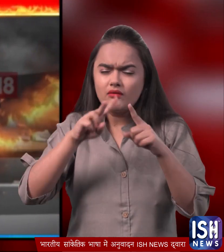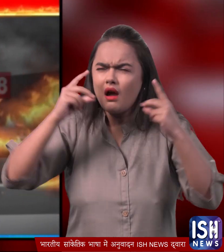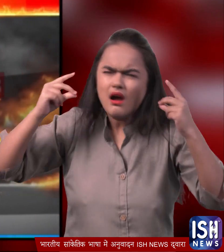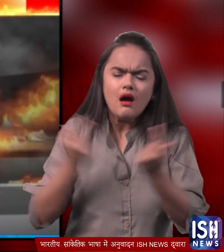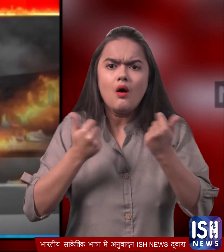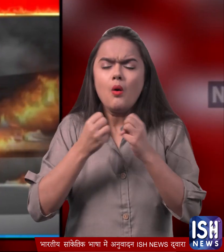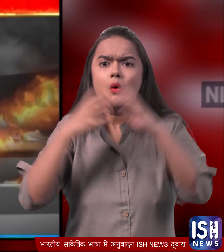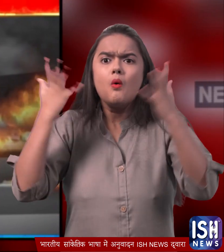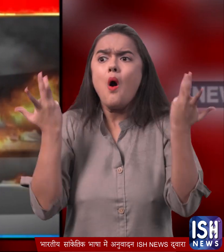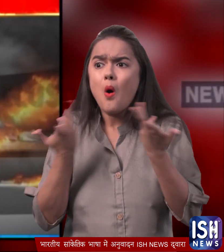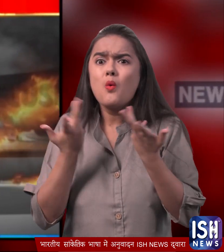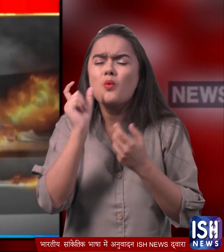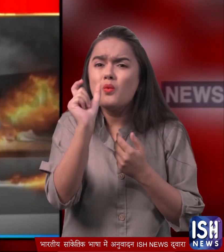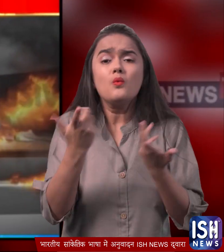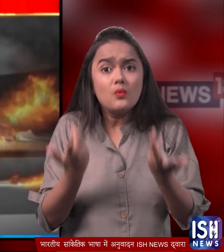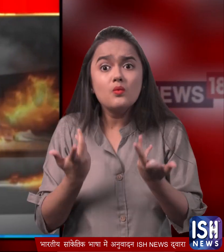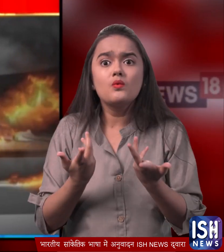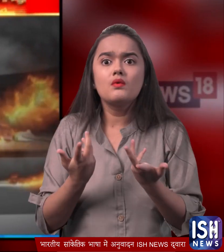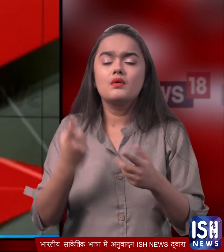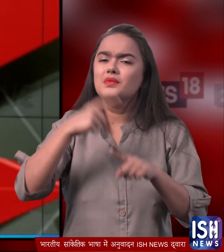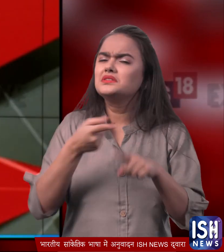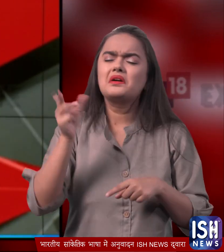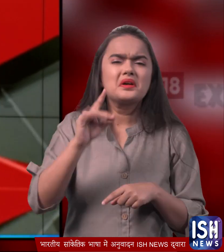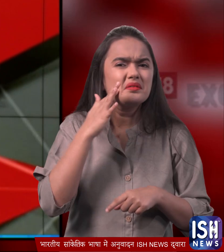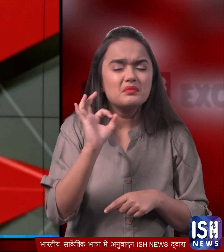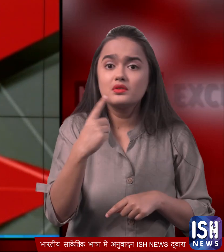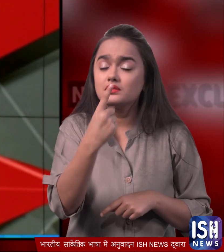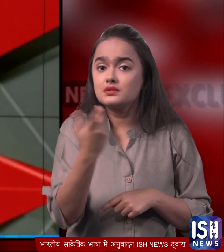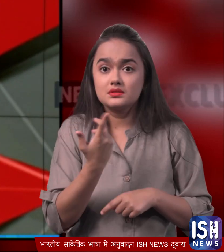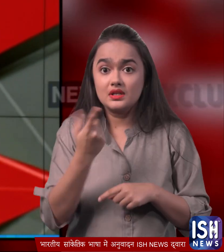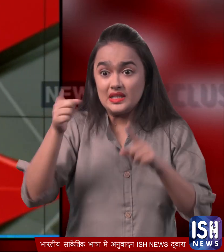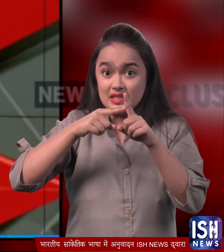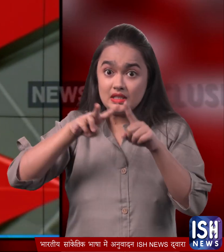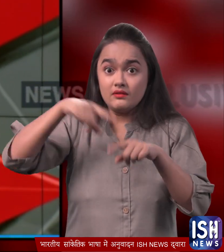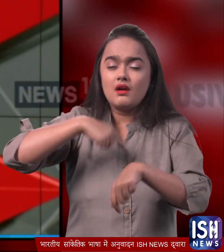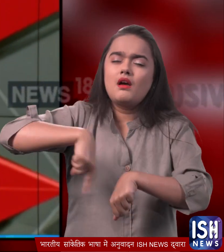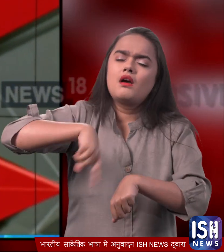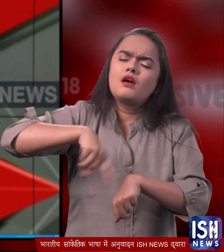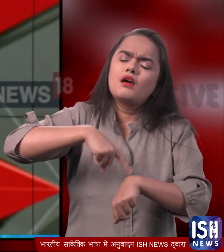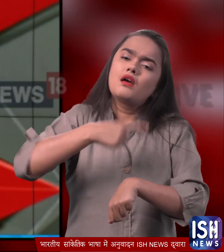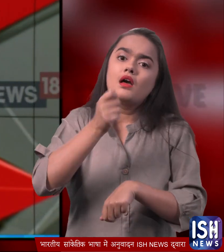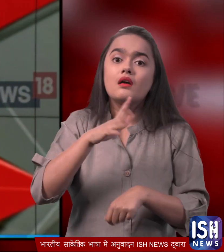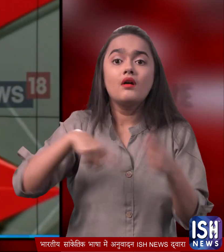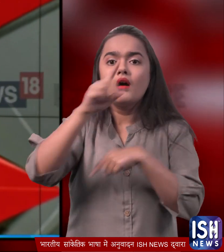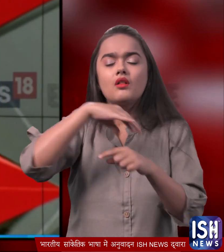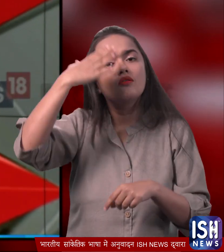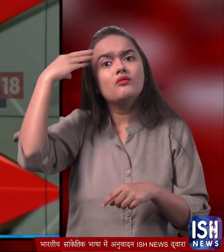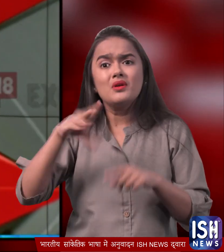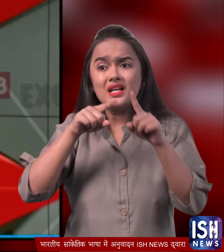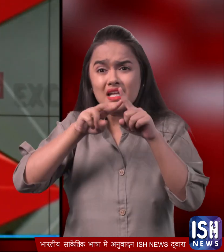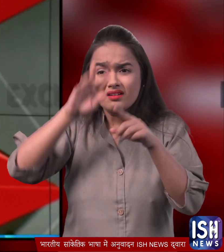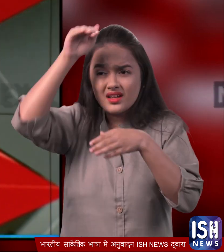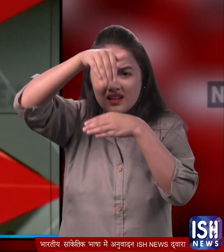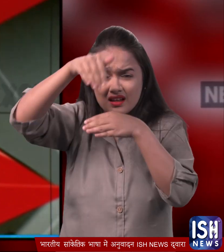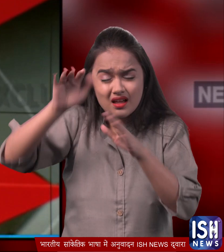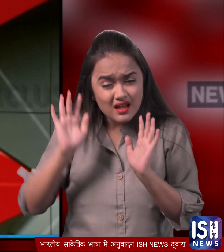में अचानक धमाका आखिर किस वजह से हुआ। सौ बात की बात है कि टीवी को हम लोग घंटों तक लगातार चलाते हैं और ये भूल जाते हैं कि टीवी में